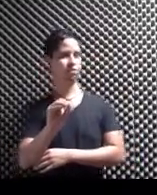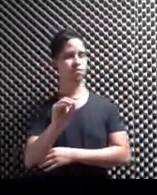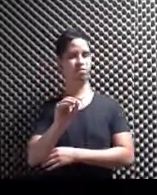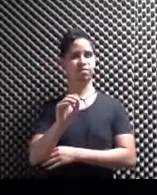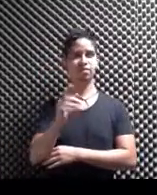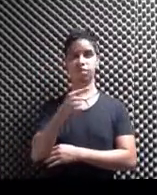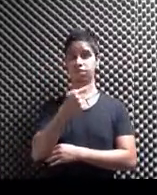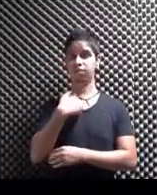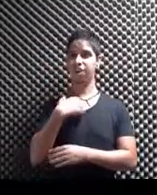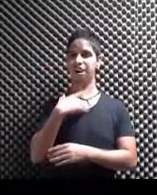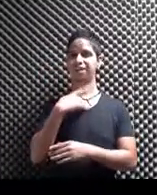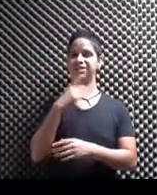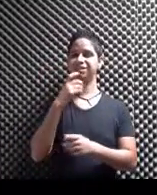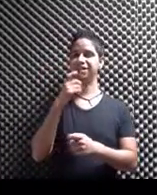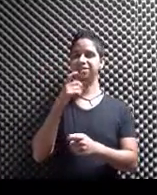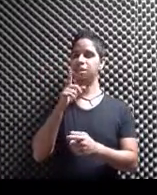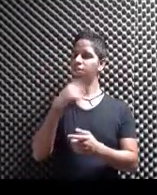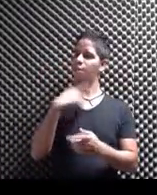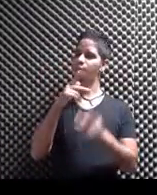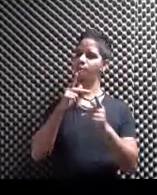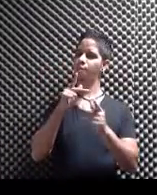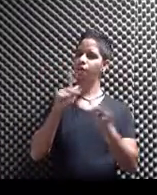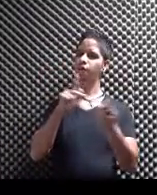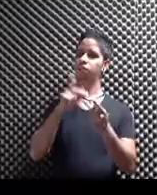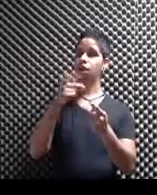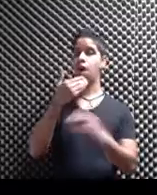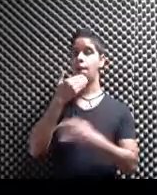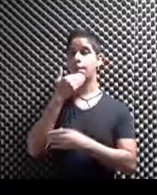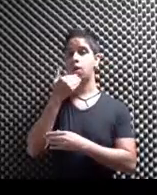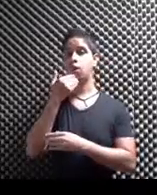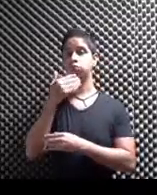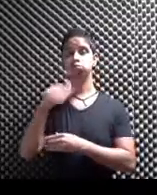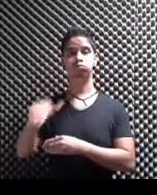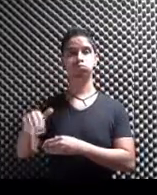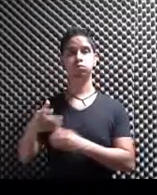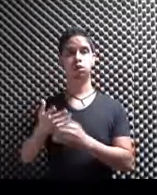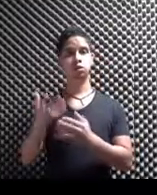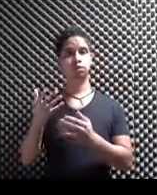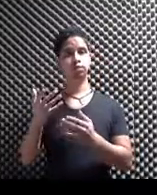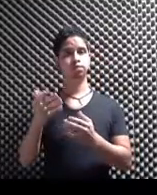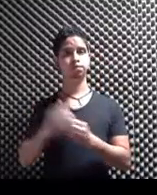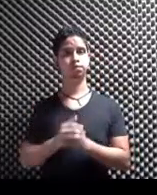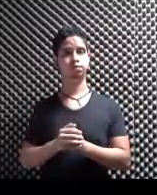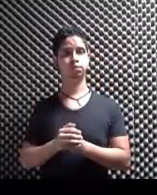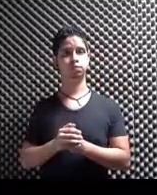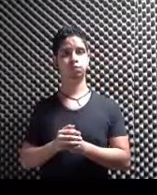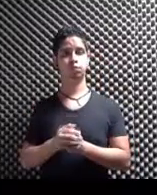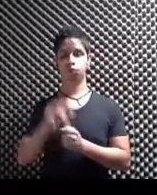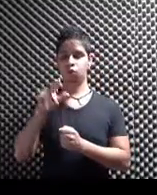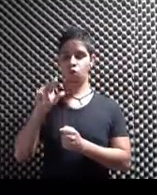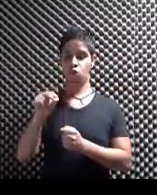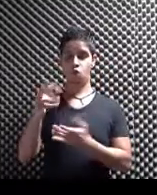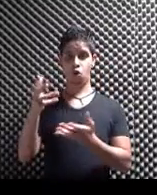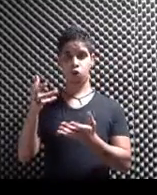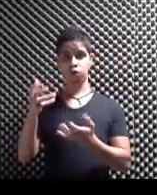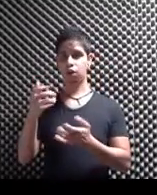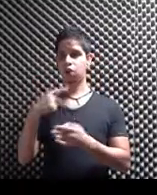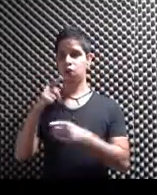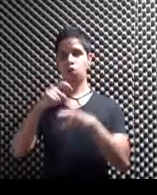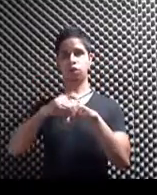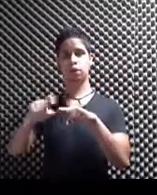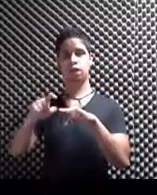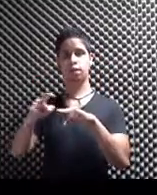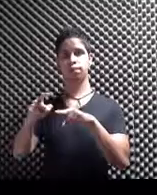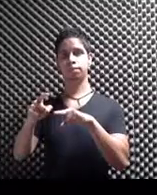Esa es excelente Esa excelente y mejor todavía y que no quiero ¿Verdad? Es que digamos no quiero textear